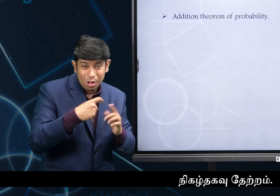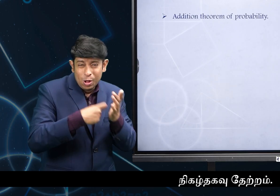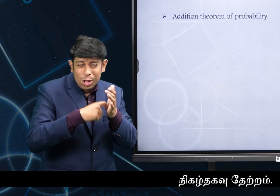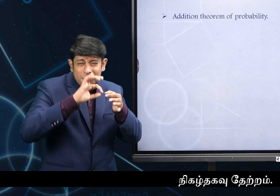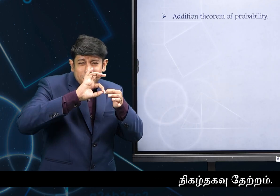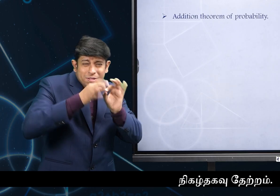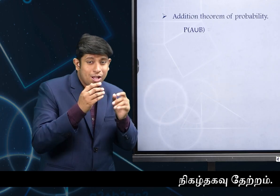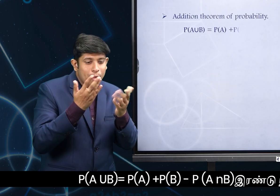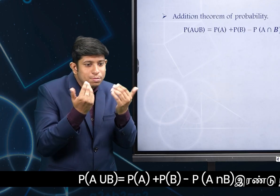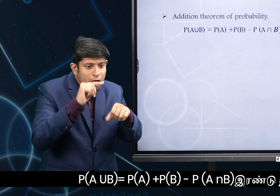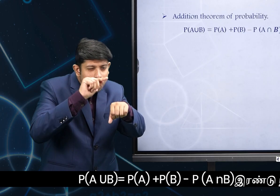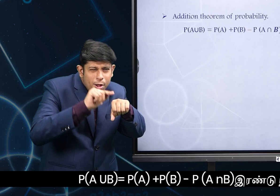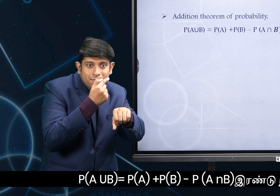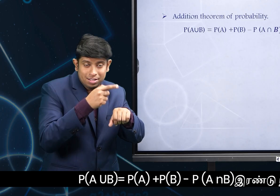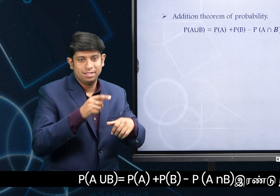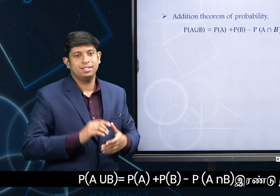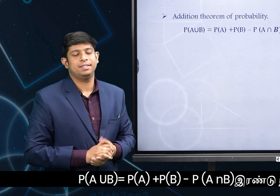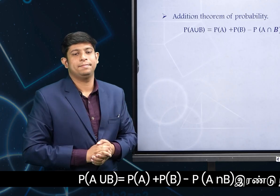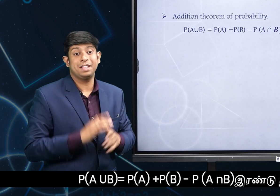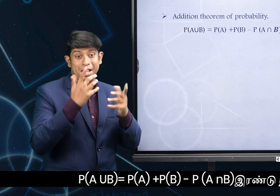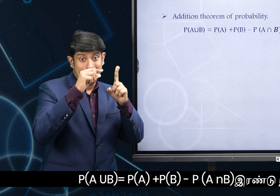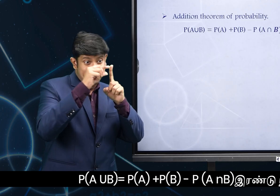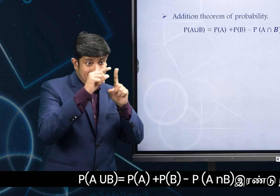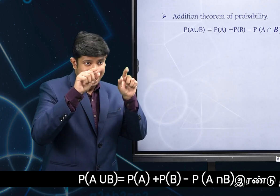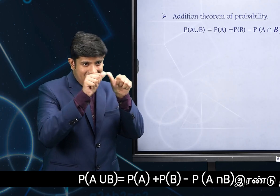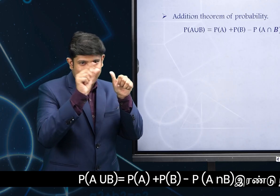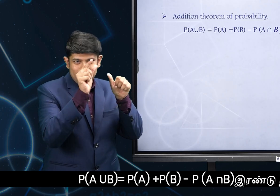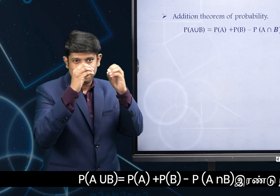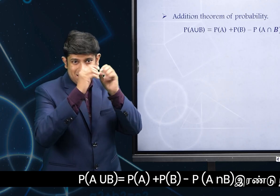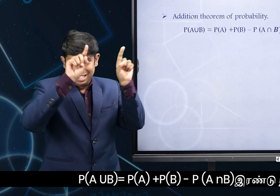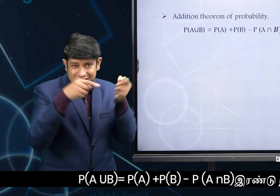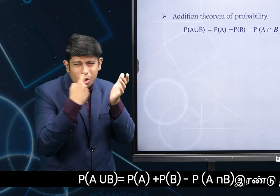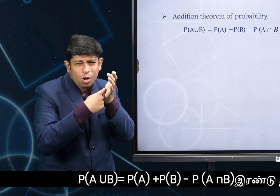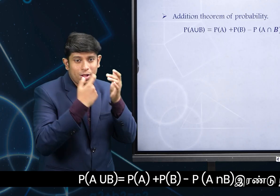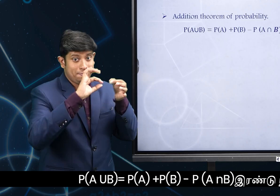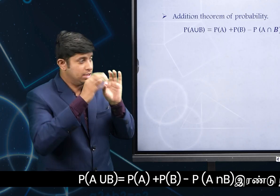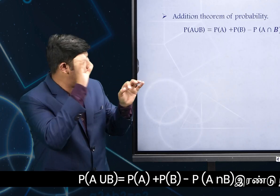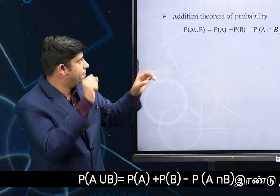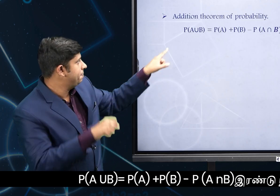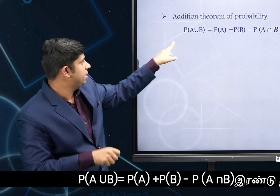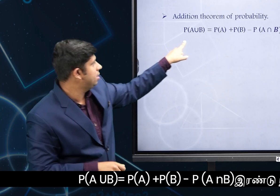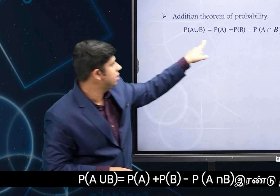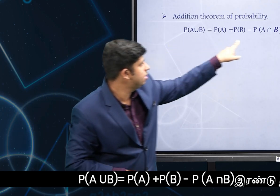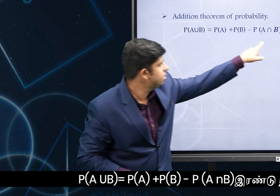நிகழ்தகவு தேற்றம். பி அடைப்புக்குறிக்குள் ஏ சேர்ப்பு பி ஈடு பி அடைப்புக்குறிக்குள் ஏ கூட்டல்